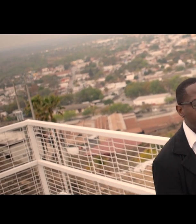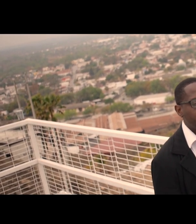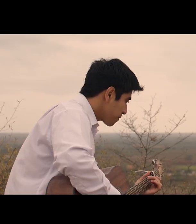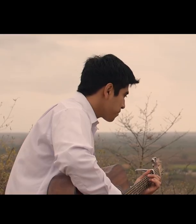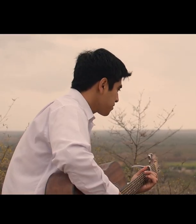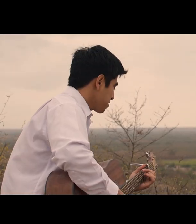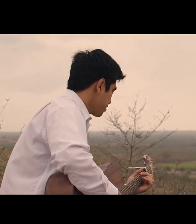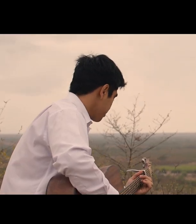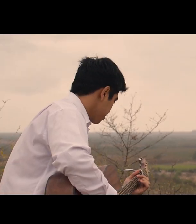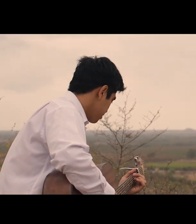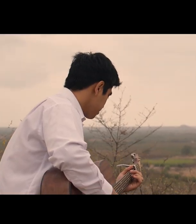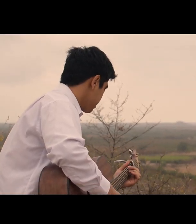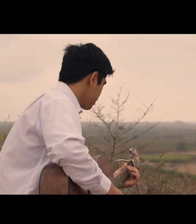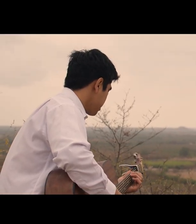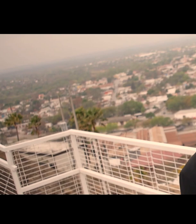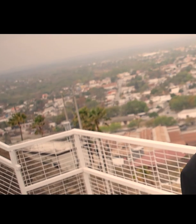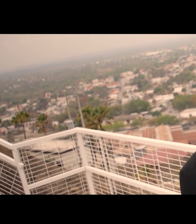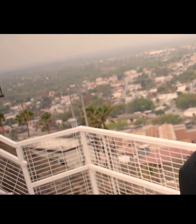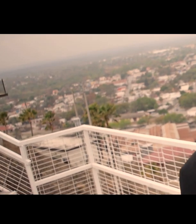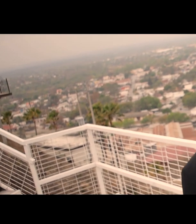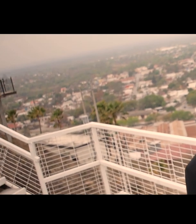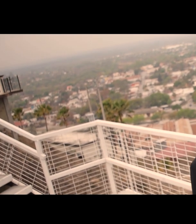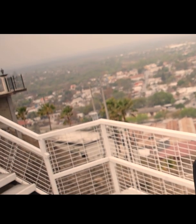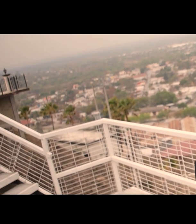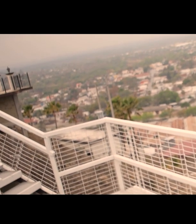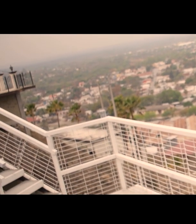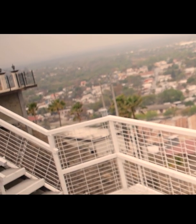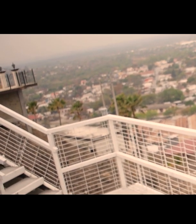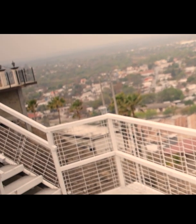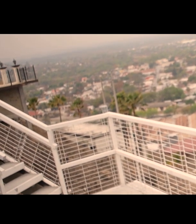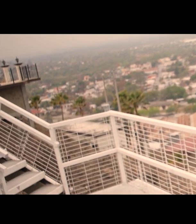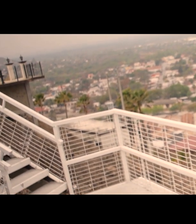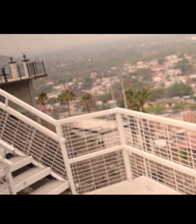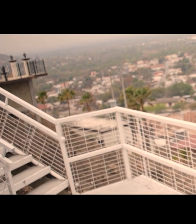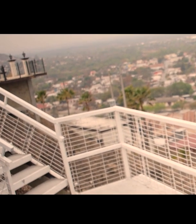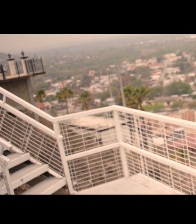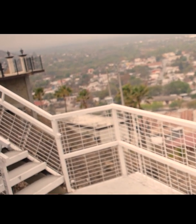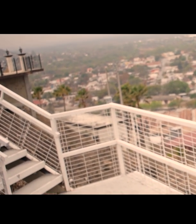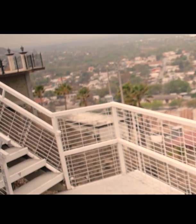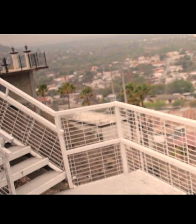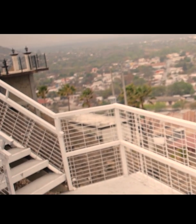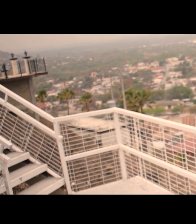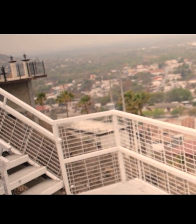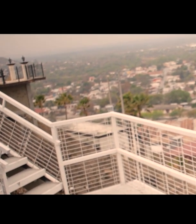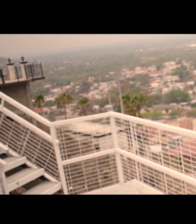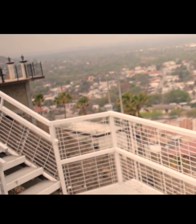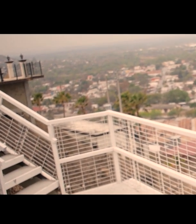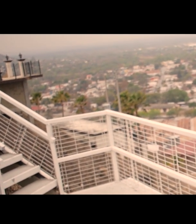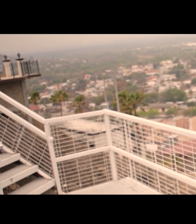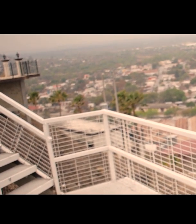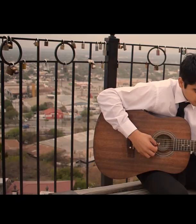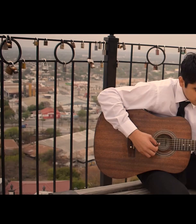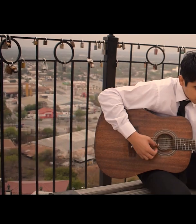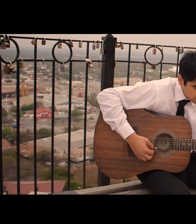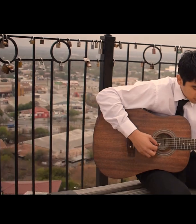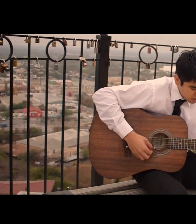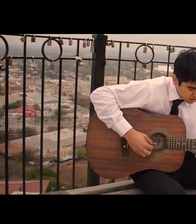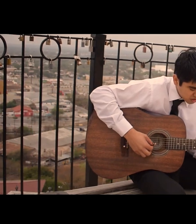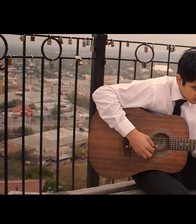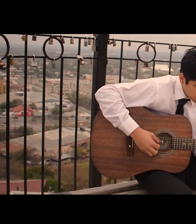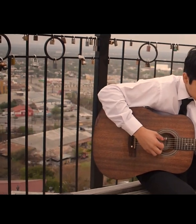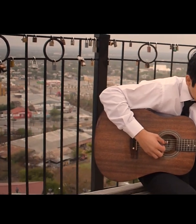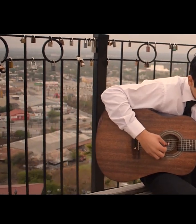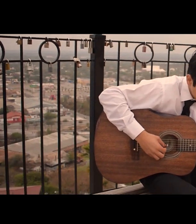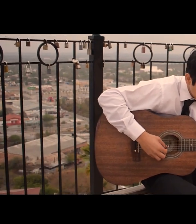ya no dudes más yo sé que mires antes de que me lo digas